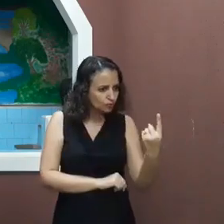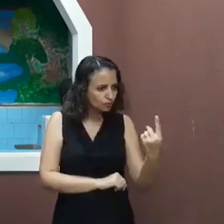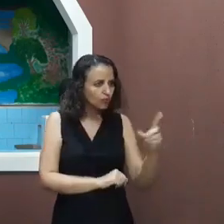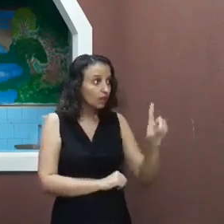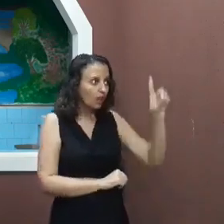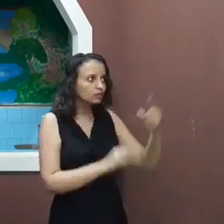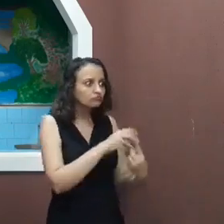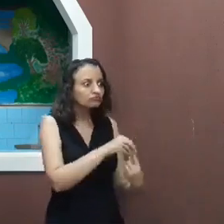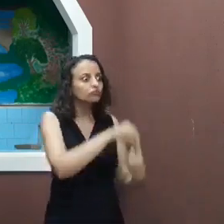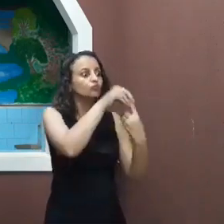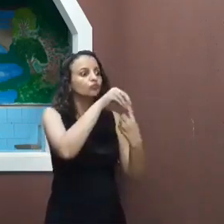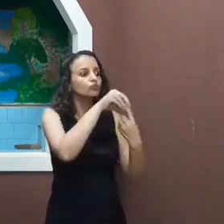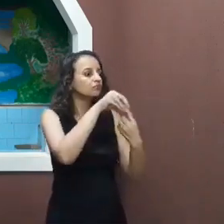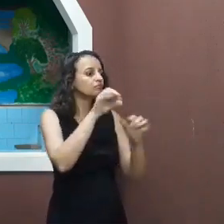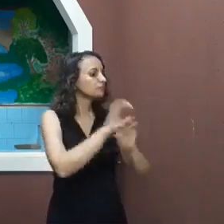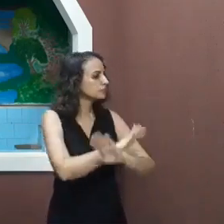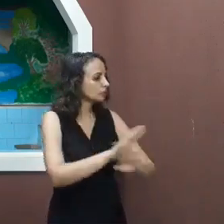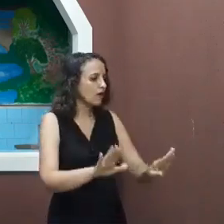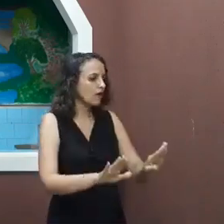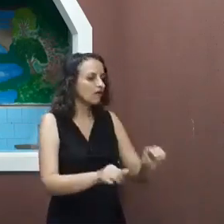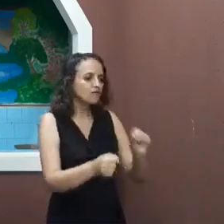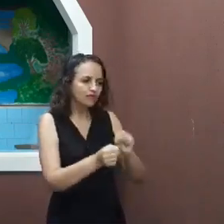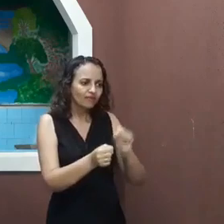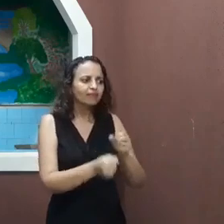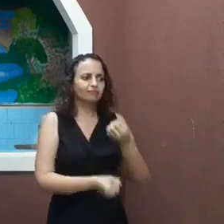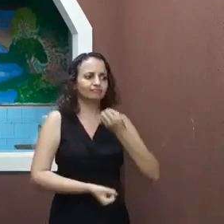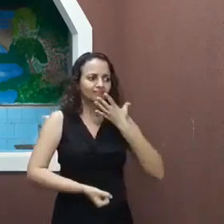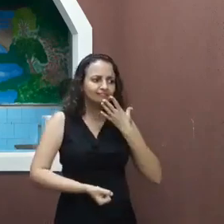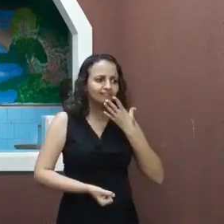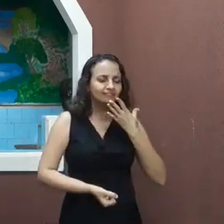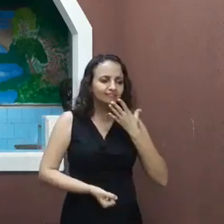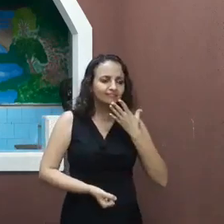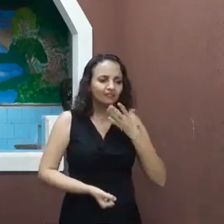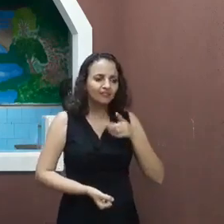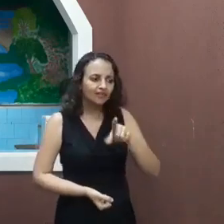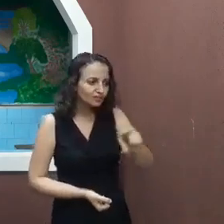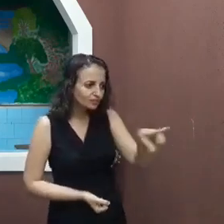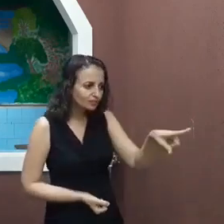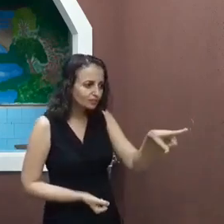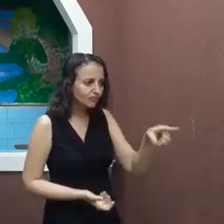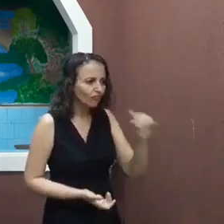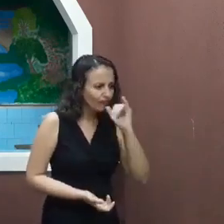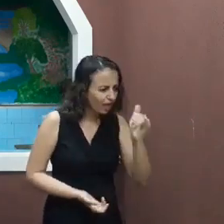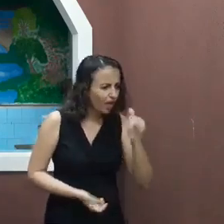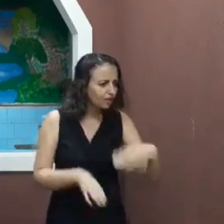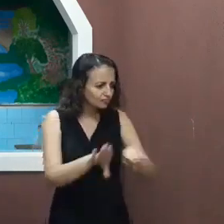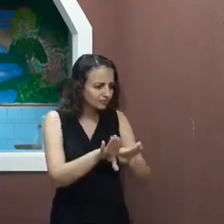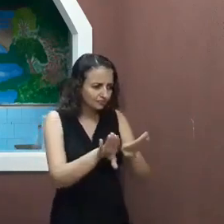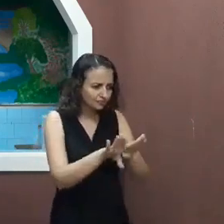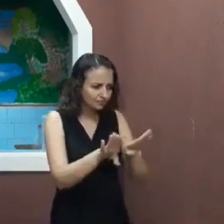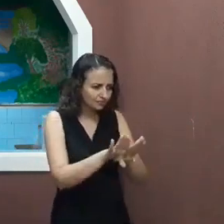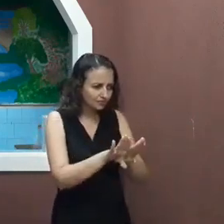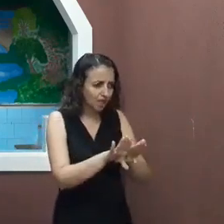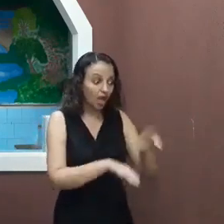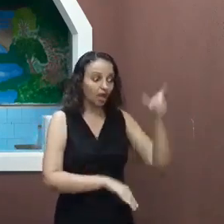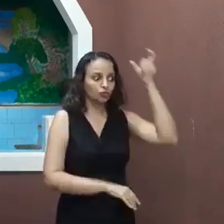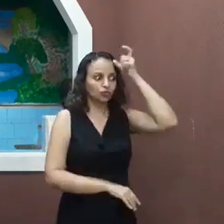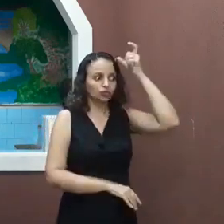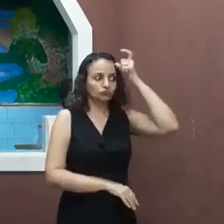Fazes bem. Fazes bem. Só que eu vou dizer uma coisa a você também. Os